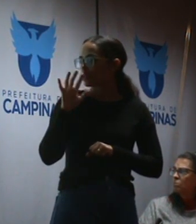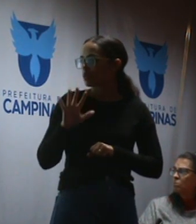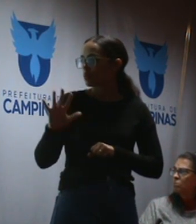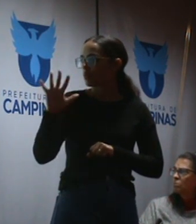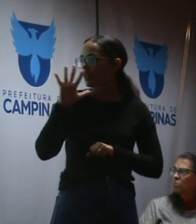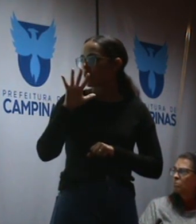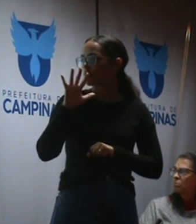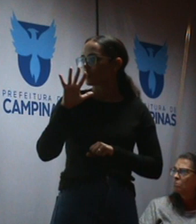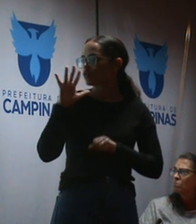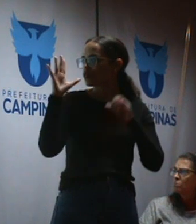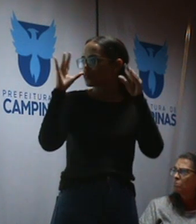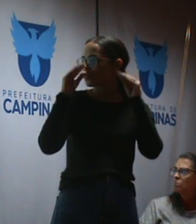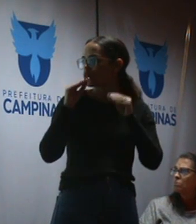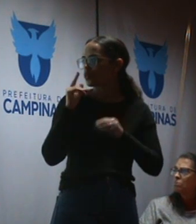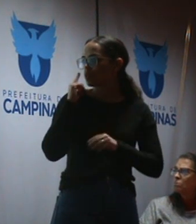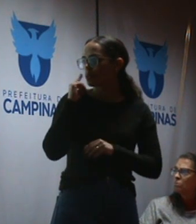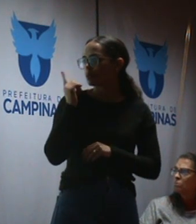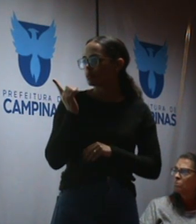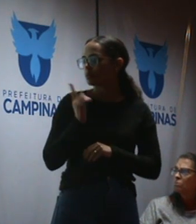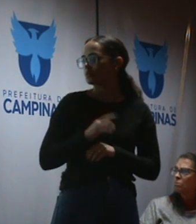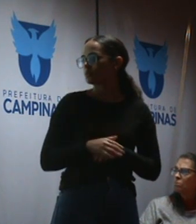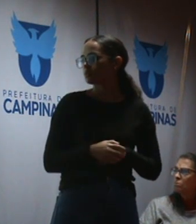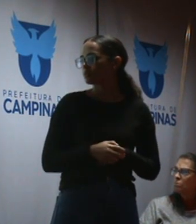mapa, ó, Village, 31,